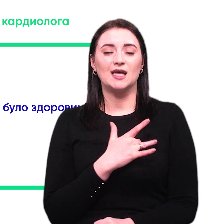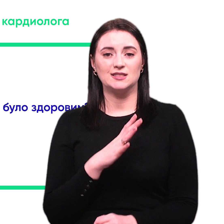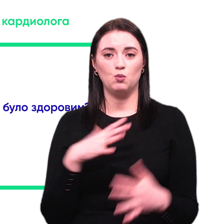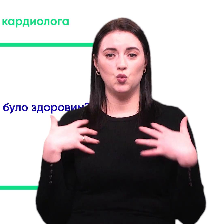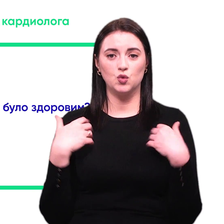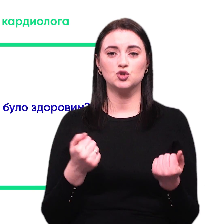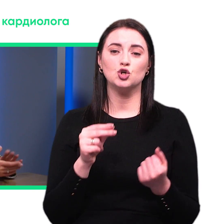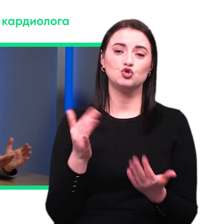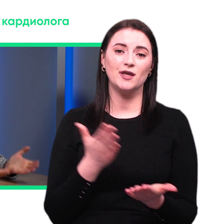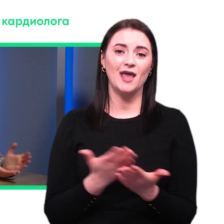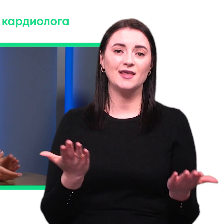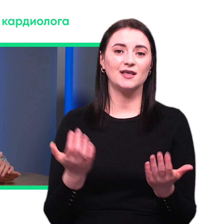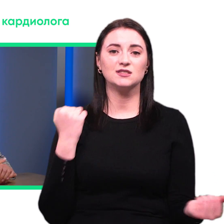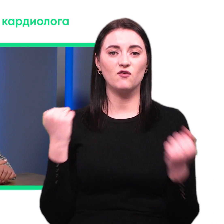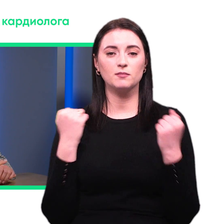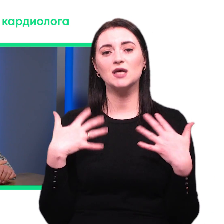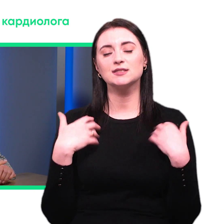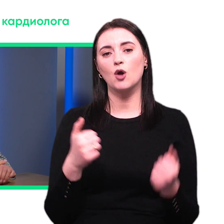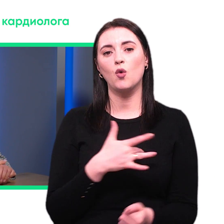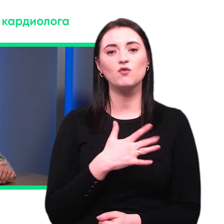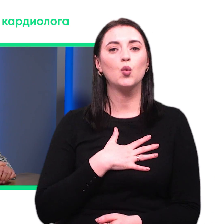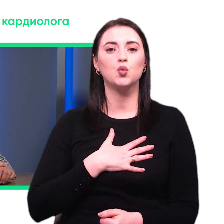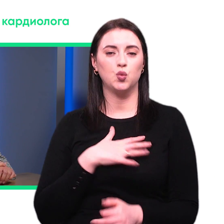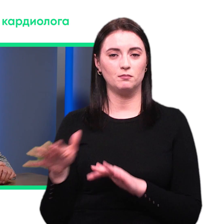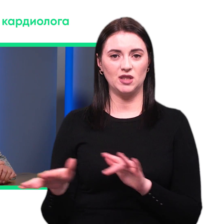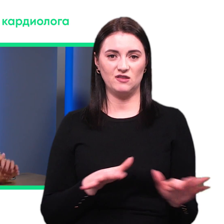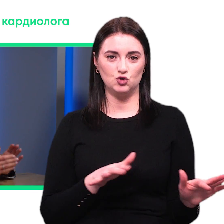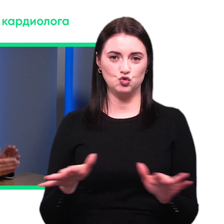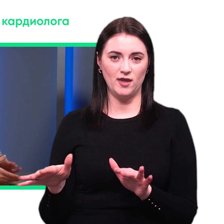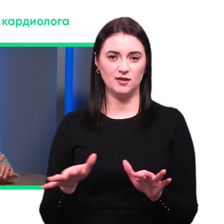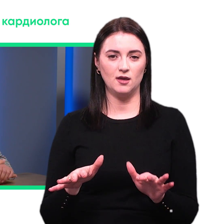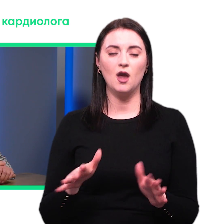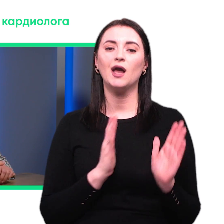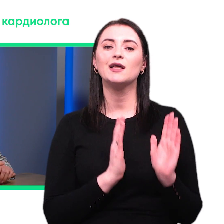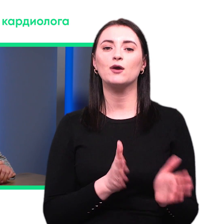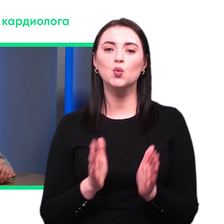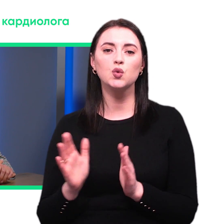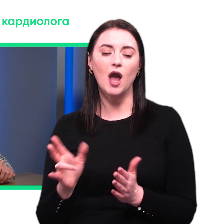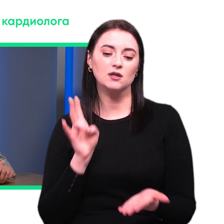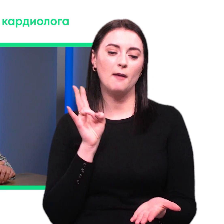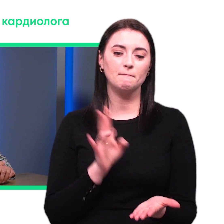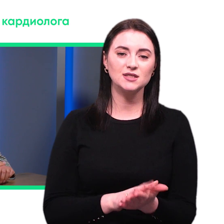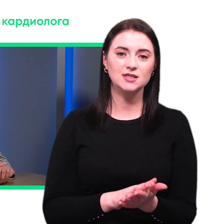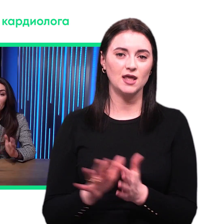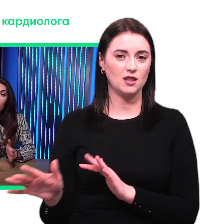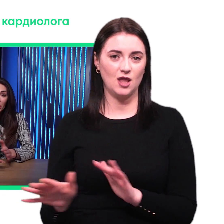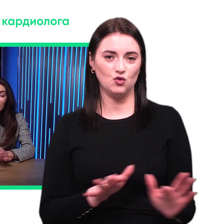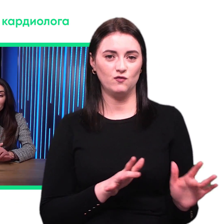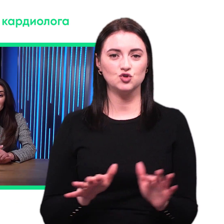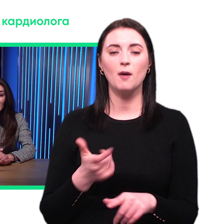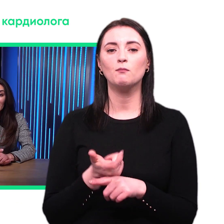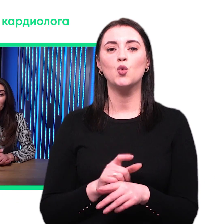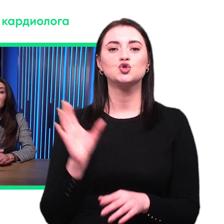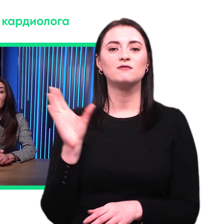є якісь вправи? Здоровое сердце любит движение. Регулярное, постоянное движение. Больше